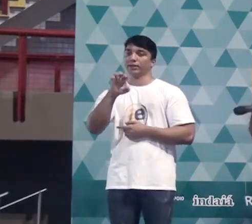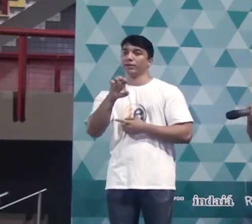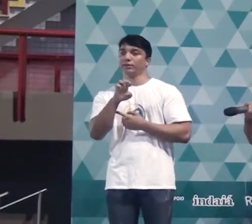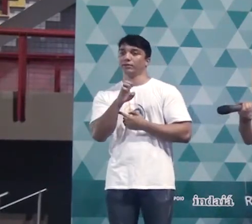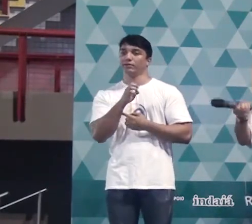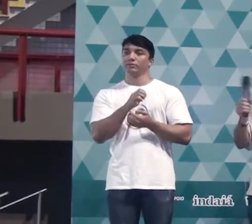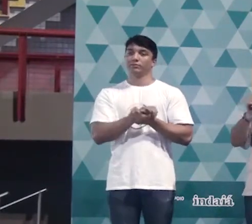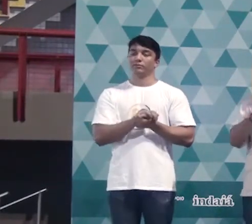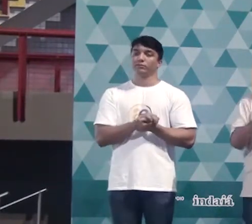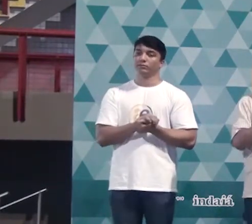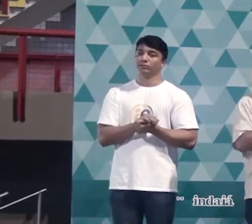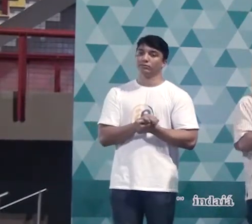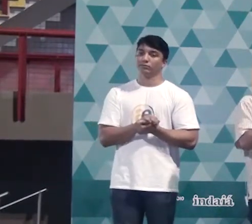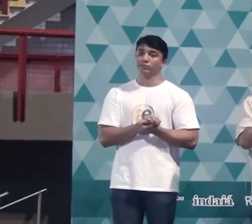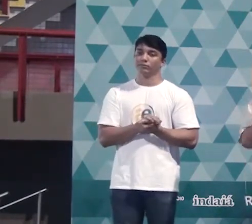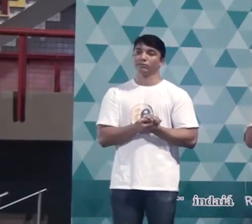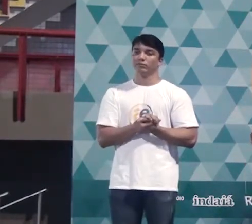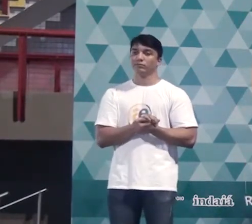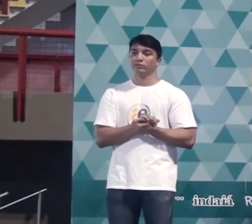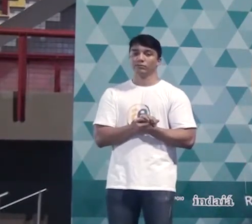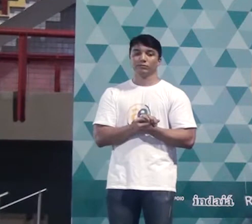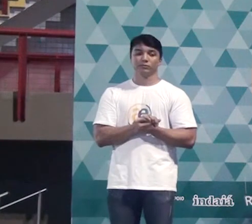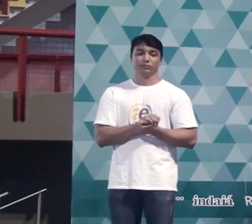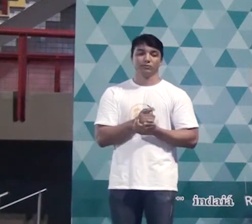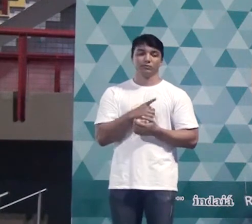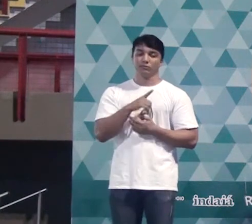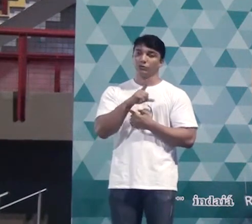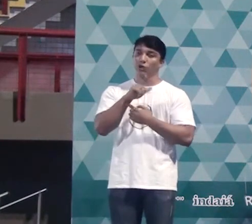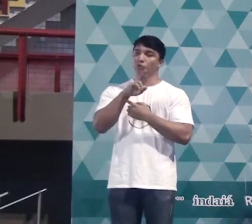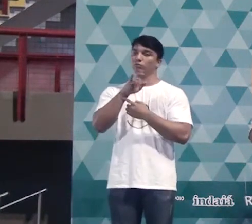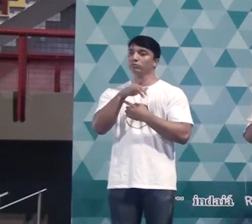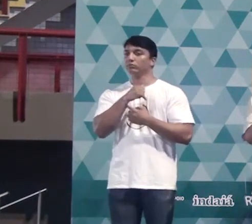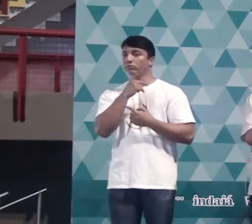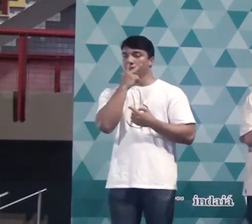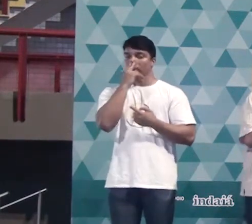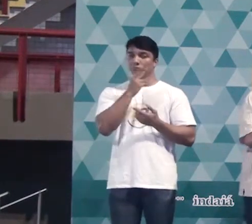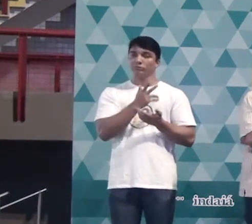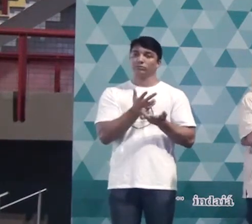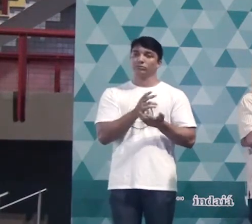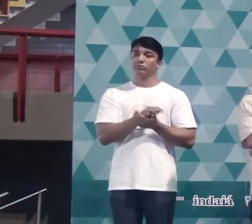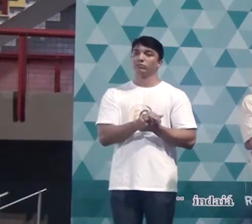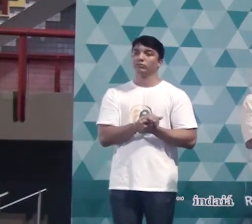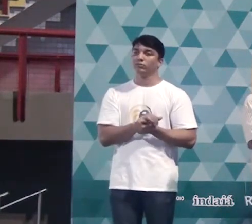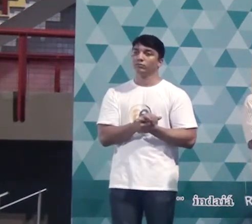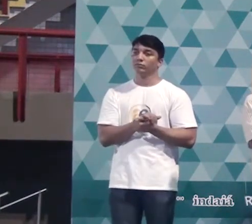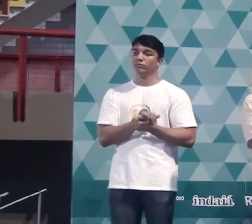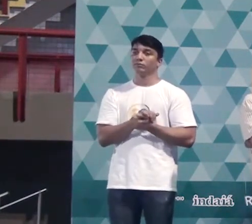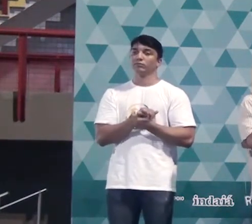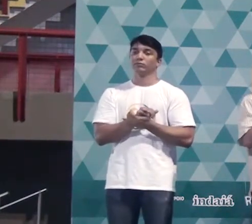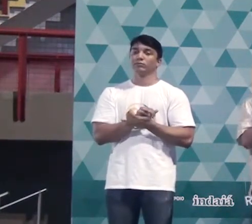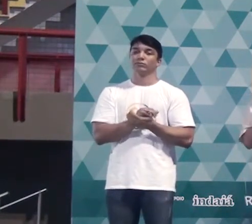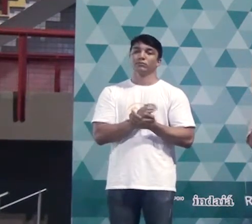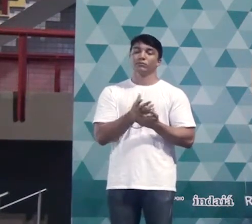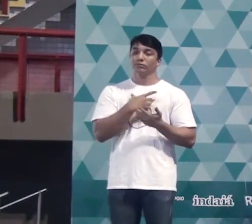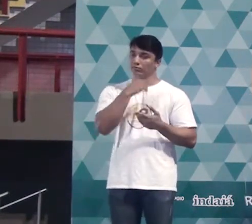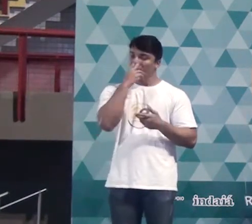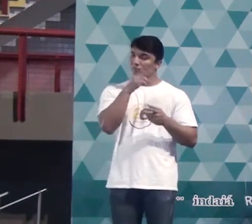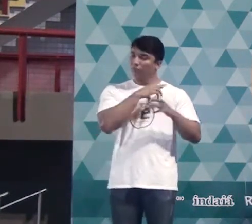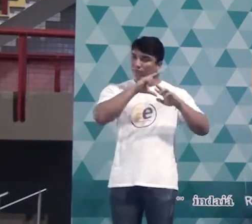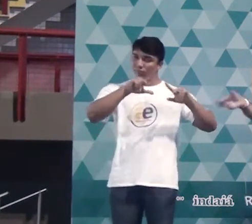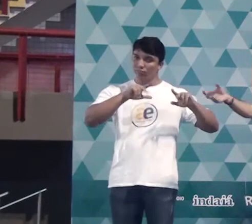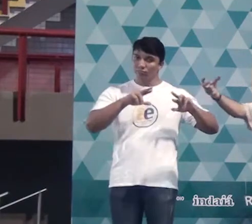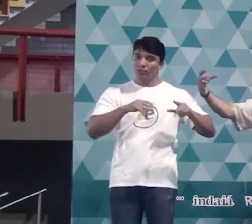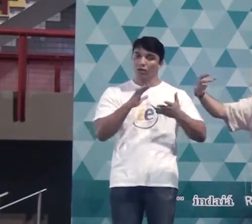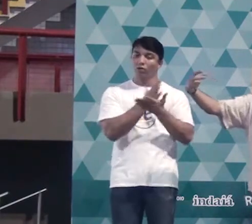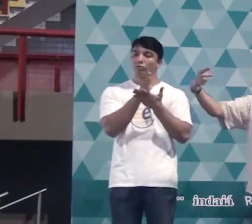Lourdes, Malu, Lourdinha, ou para piorar, de Lourdes. Tá entendendo?